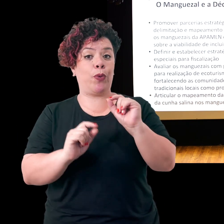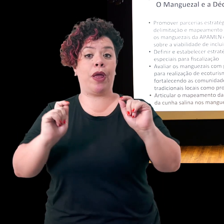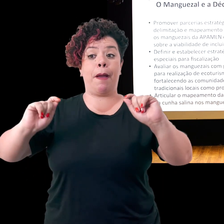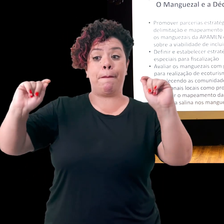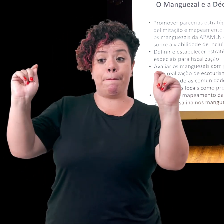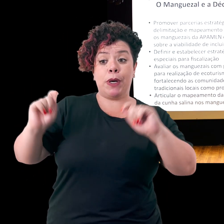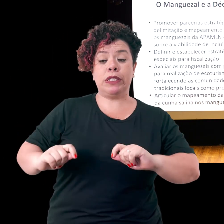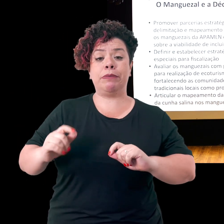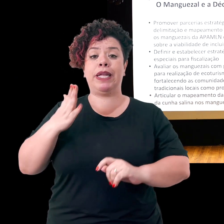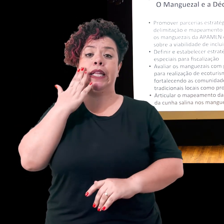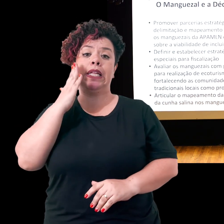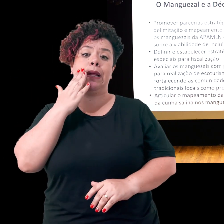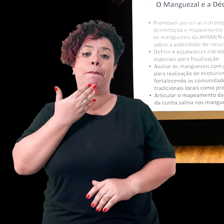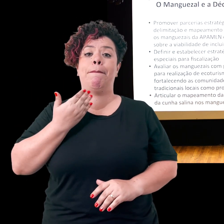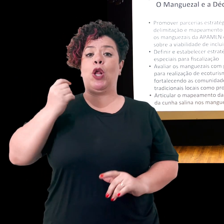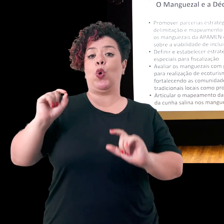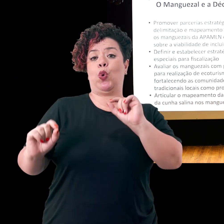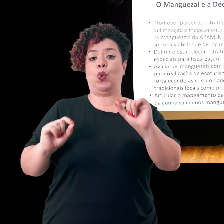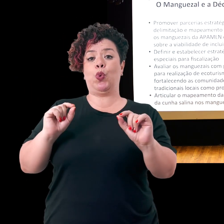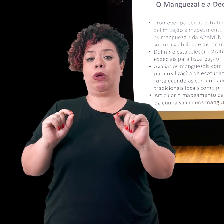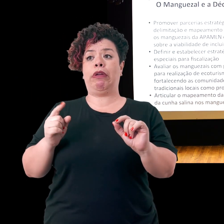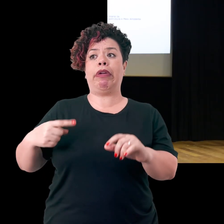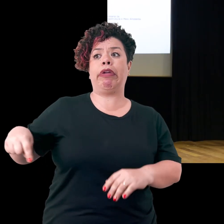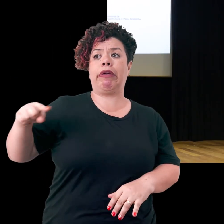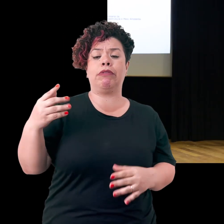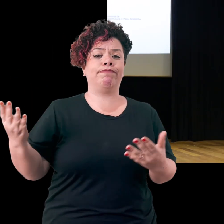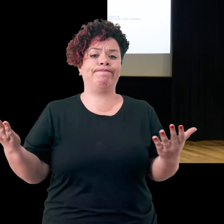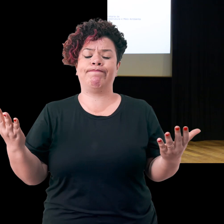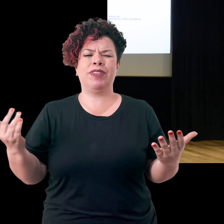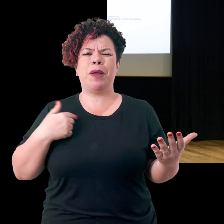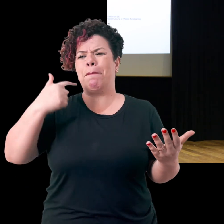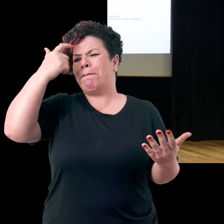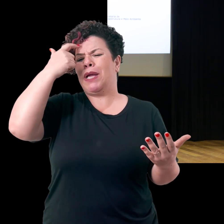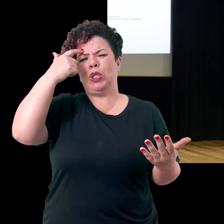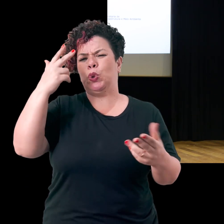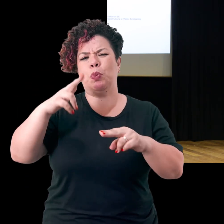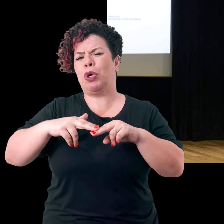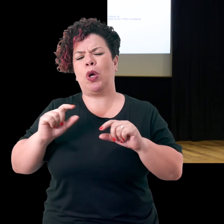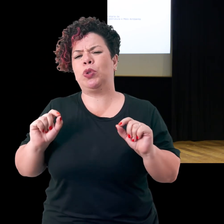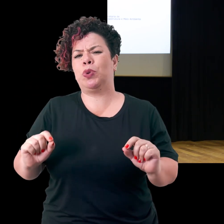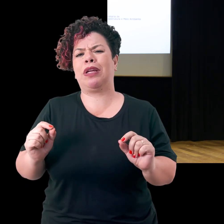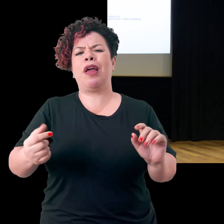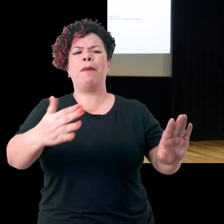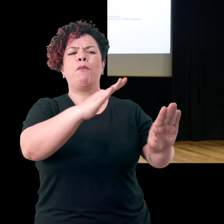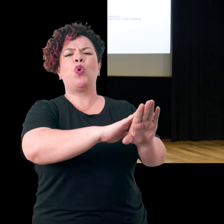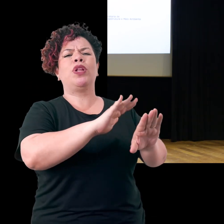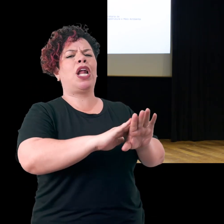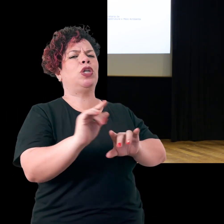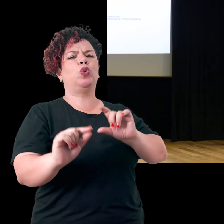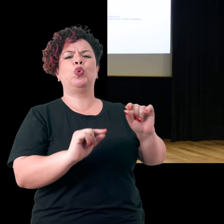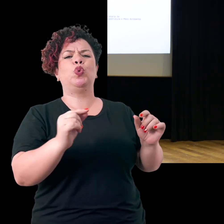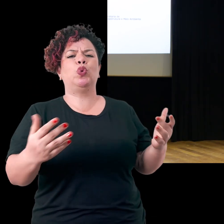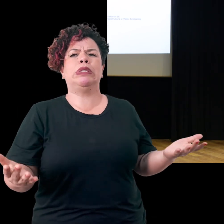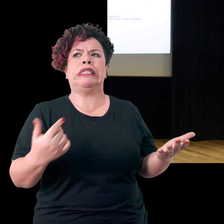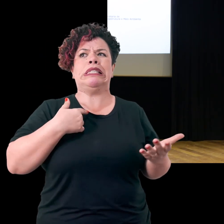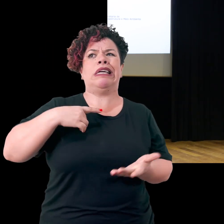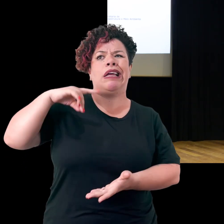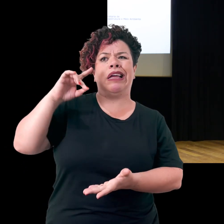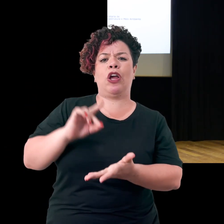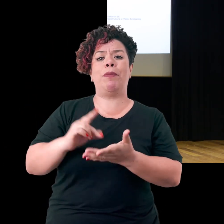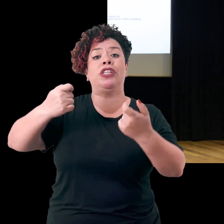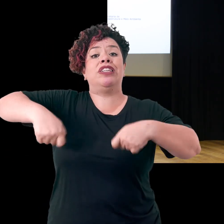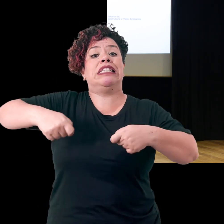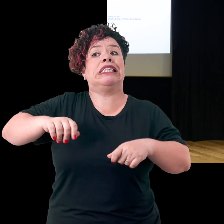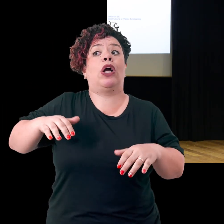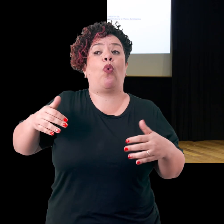a possibilidade de entender um pouco melhor por que eles estão, né, por que se pensou isso, o que estava por trás, qual é realmente essa